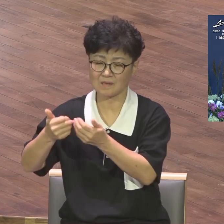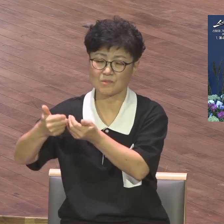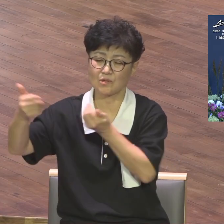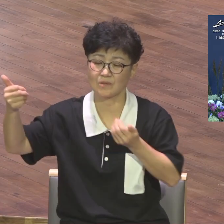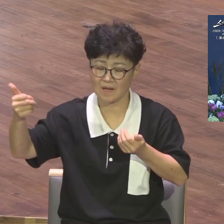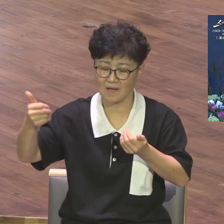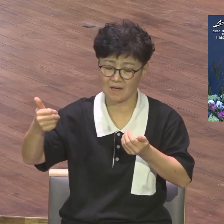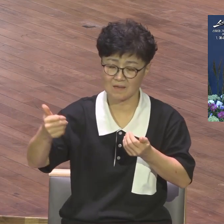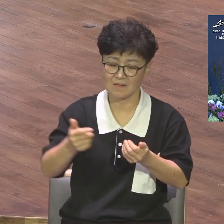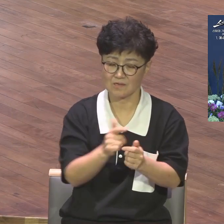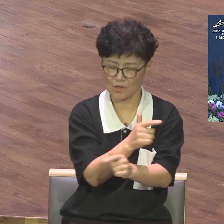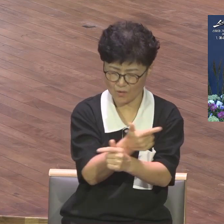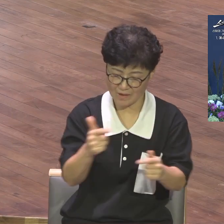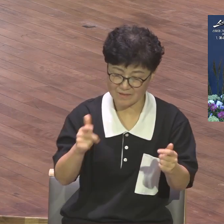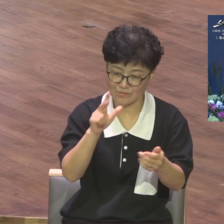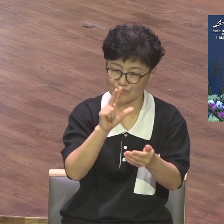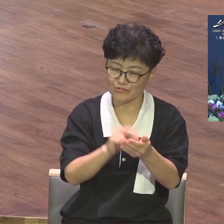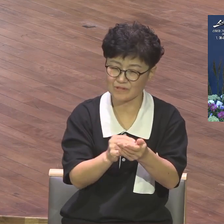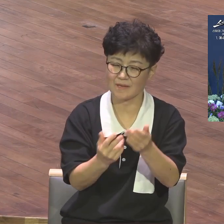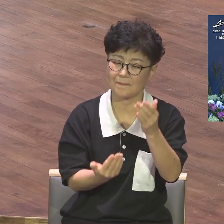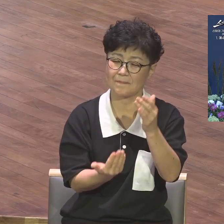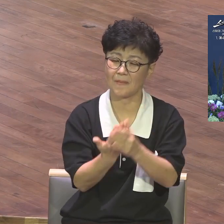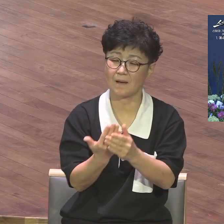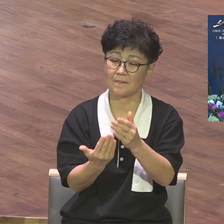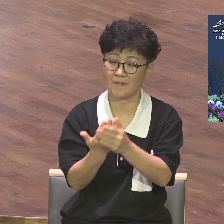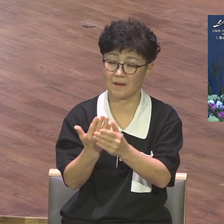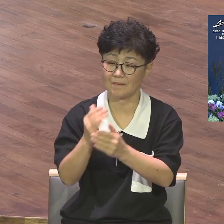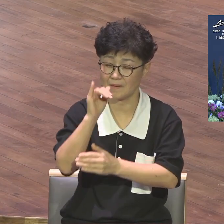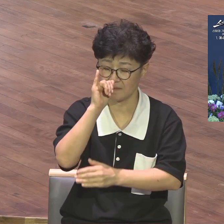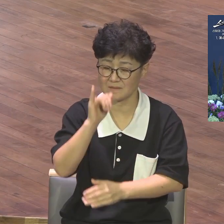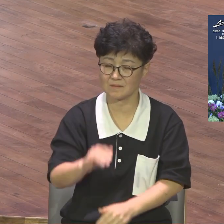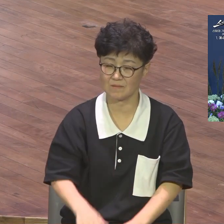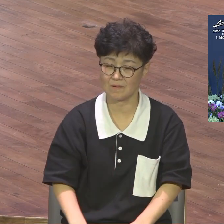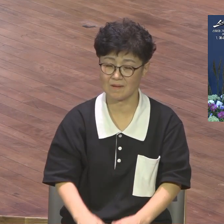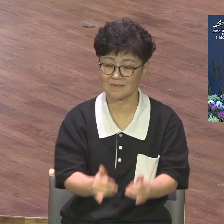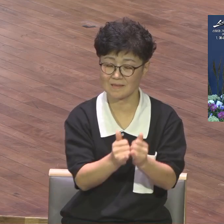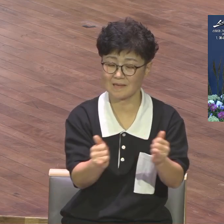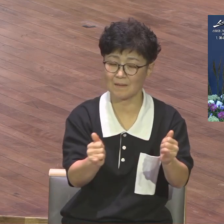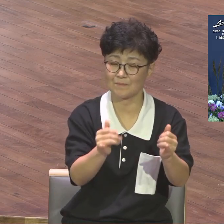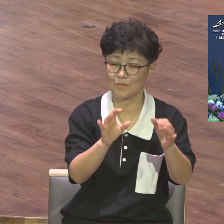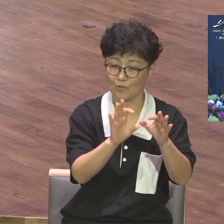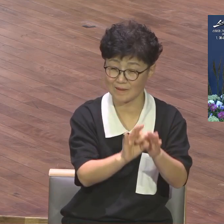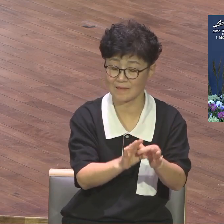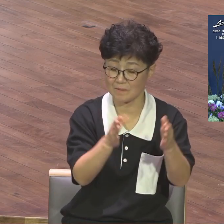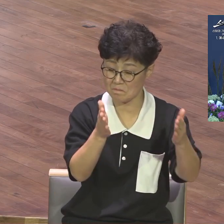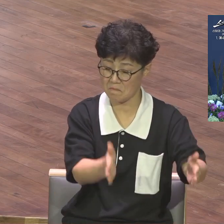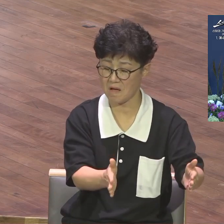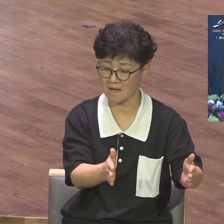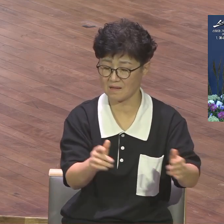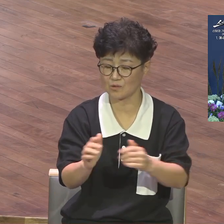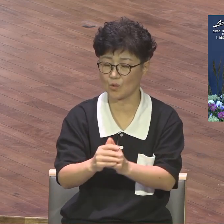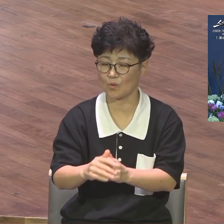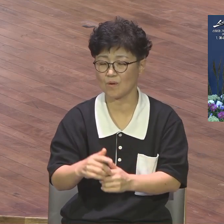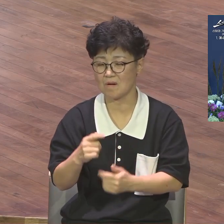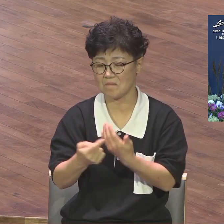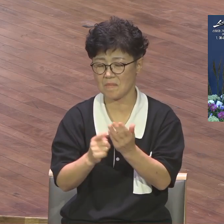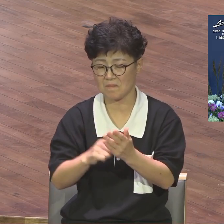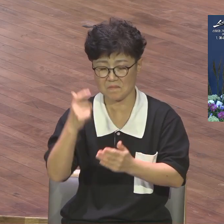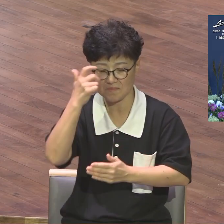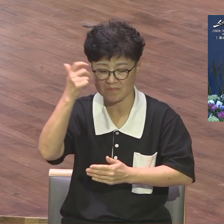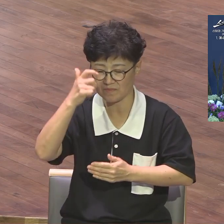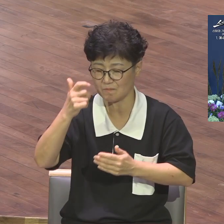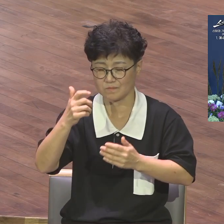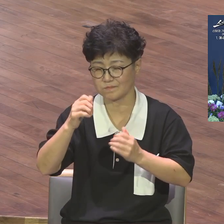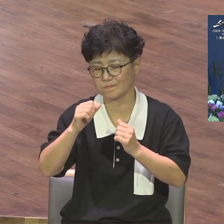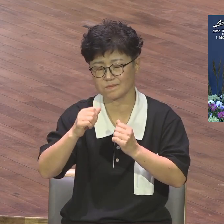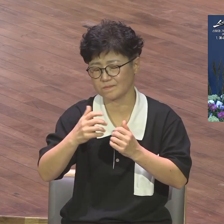관계의 문제 또 개인의 이 심령의 문제들이 다 굵어지면서 결국 저는 1년 만에 돌아왔거든요. 그때 제가 느꼈던 건